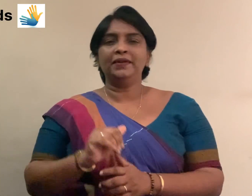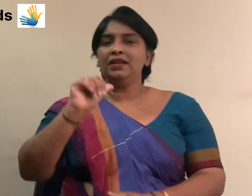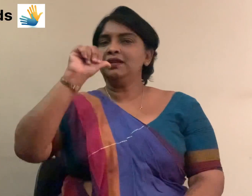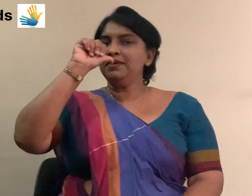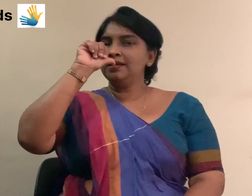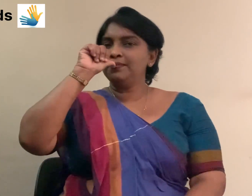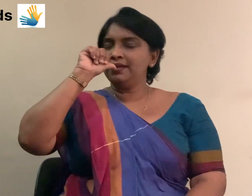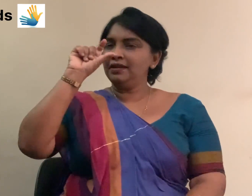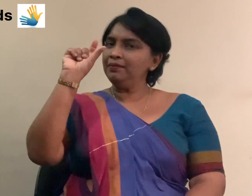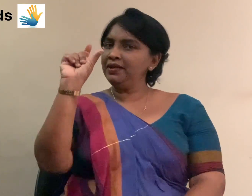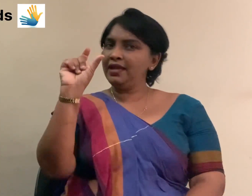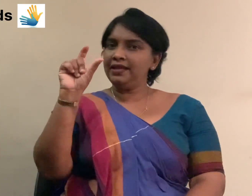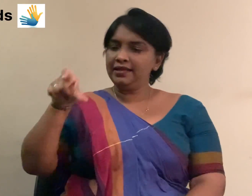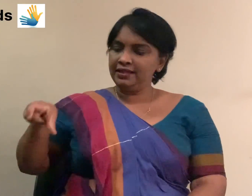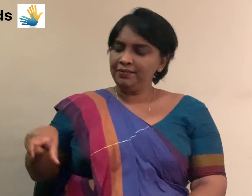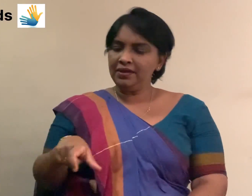පෙන්නන්නේ මේක පෙන්නලා මේ ඇඟිලි දෙක මේ ඇල.